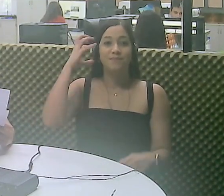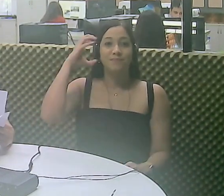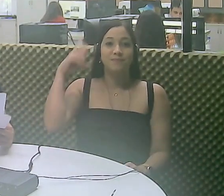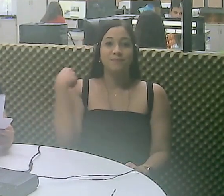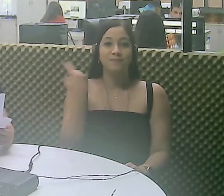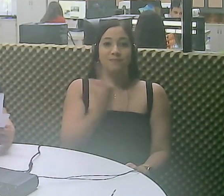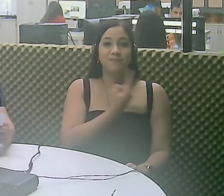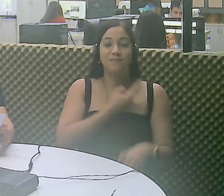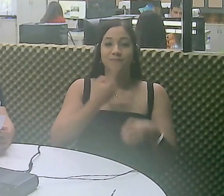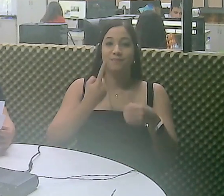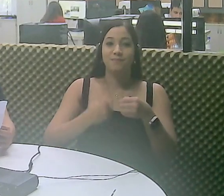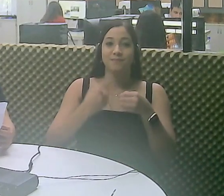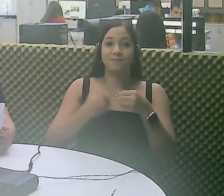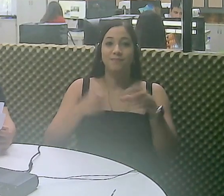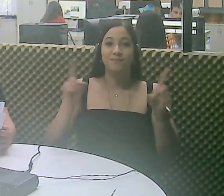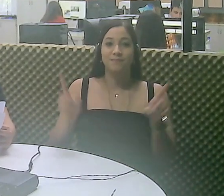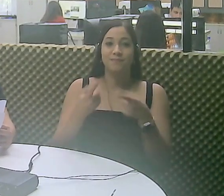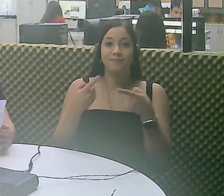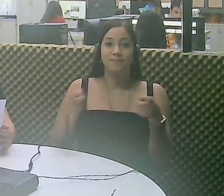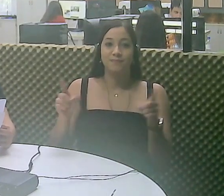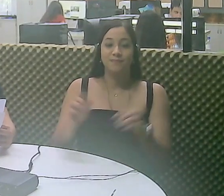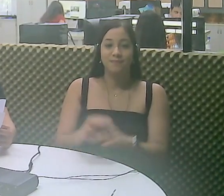Rádio Nossa Cidade.